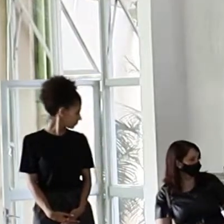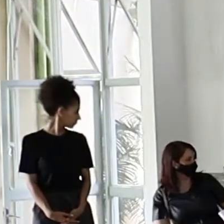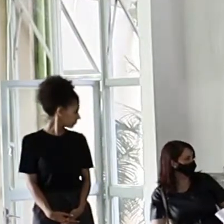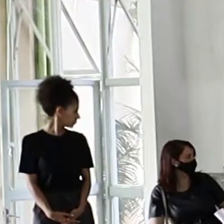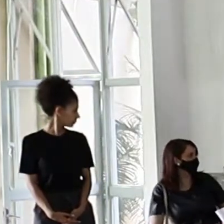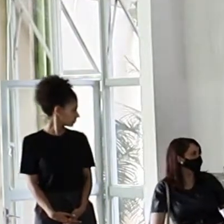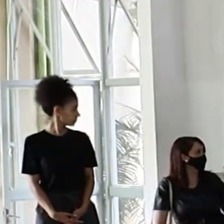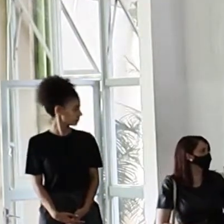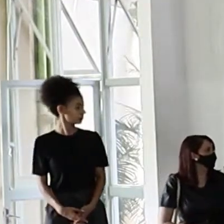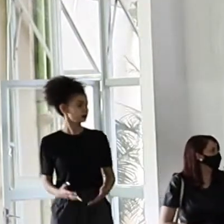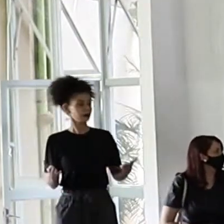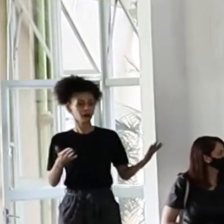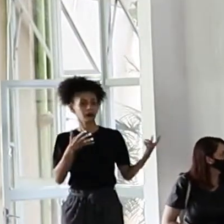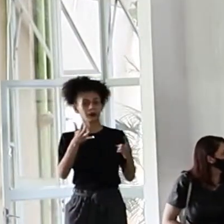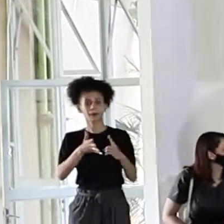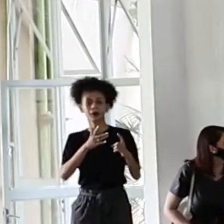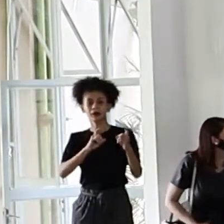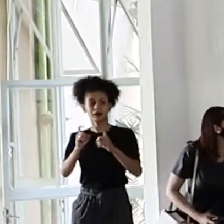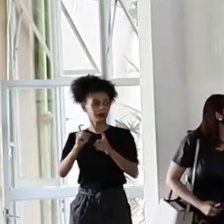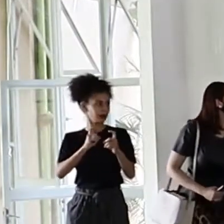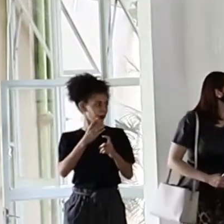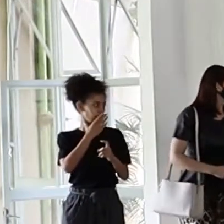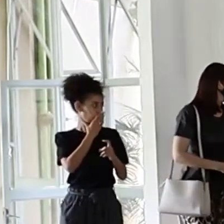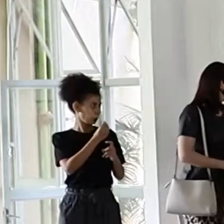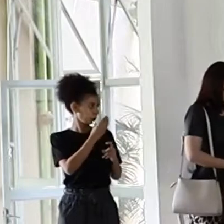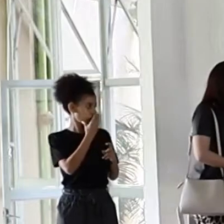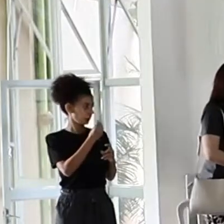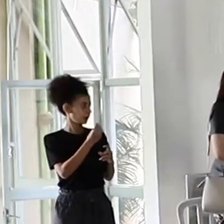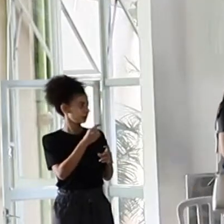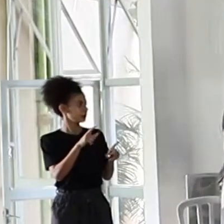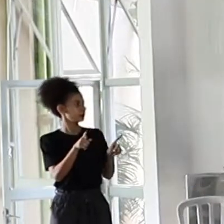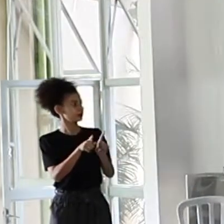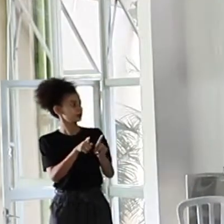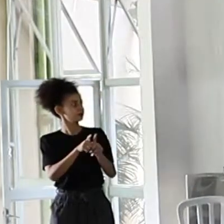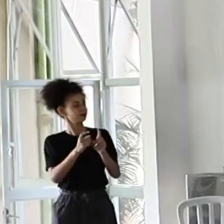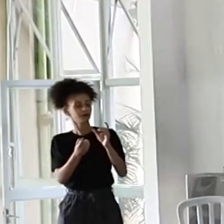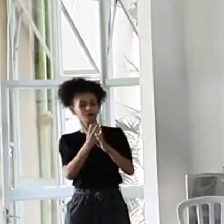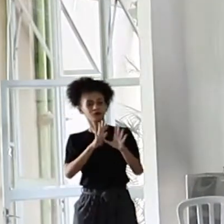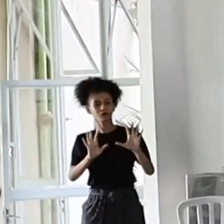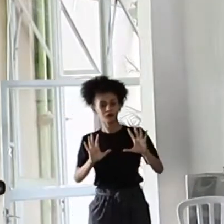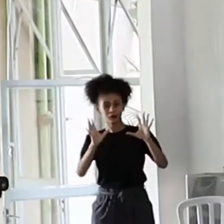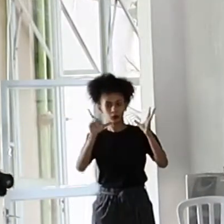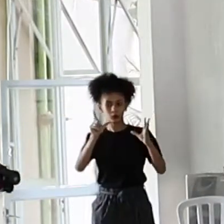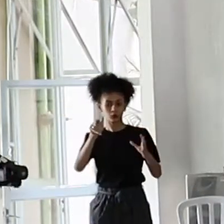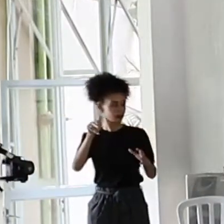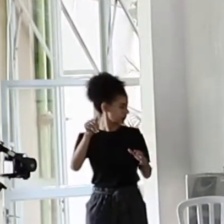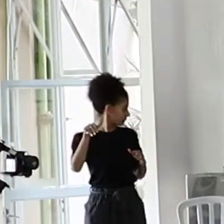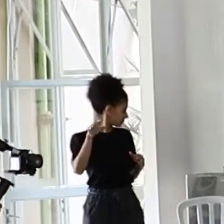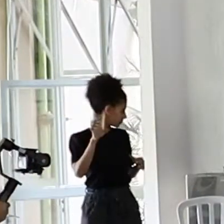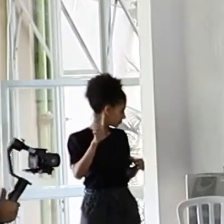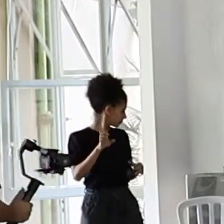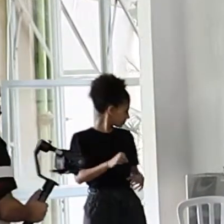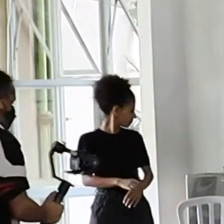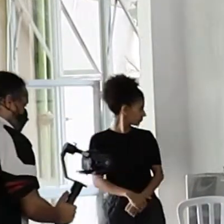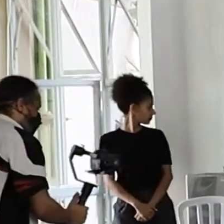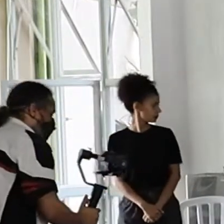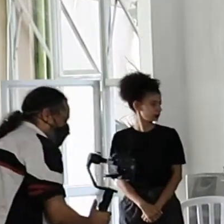nós passamos a palavra administradora do Guará e anfitrião do festival Luciane Quintana